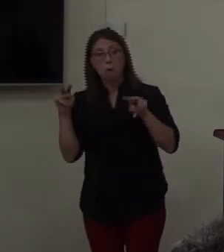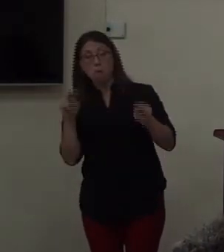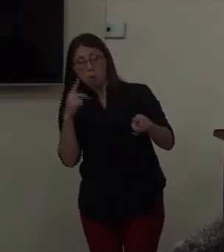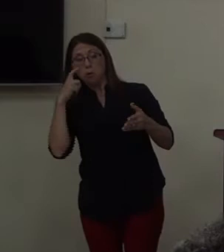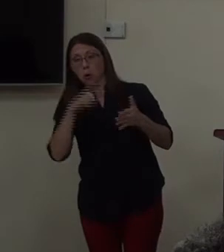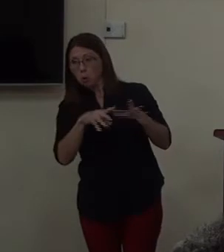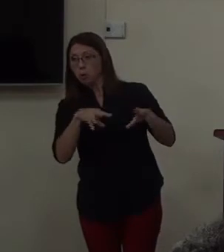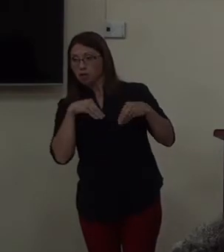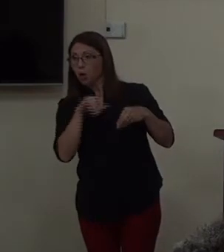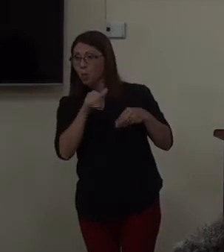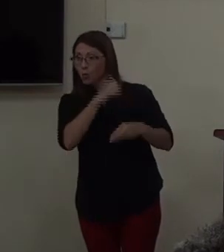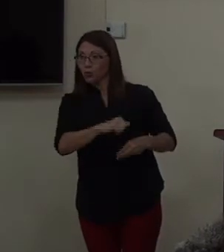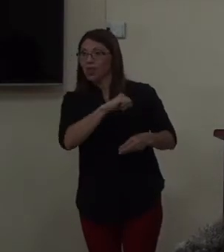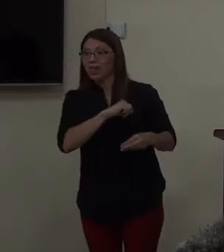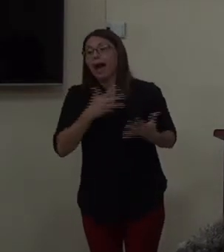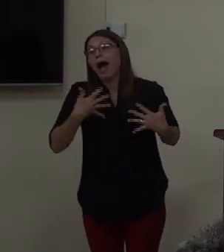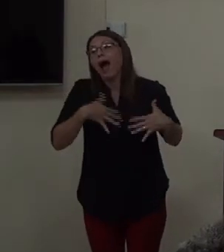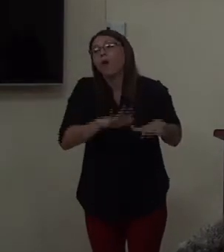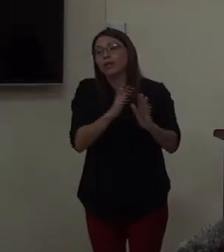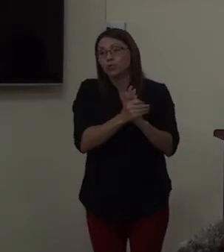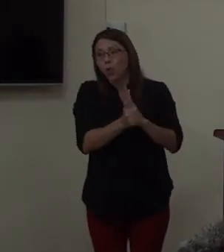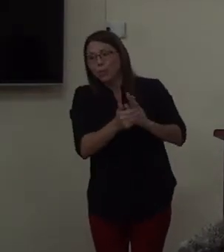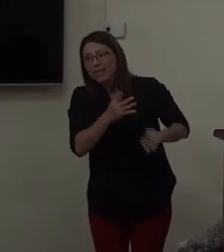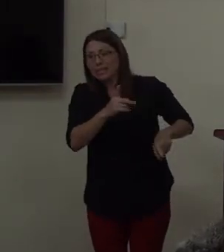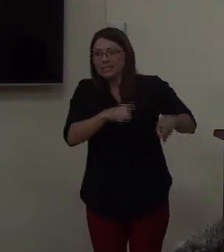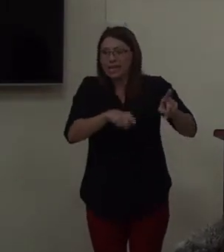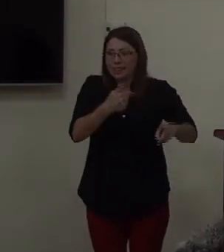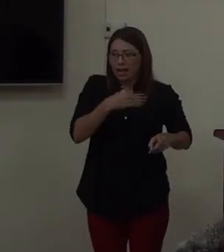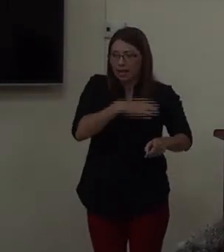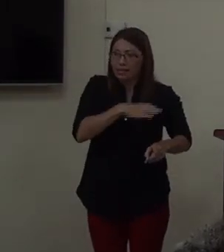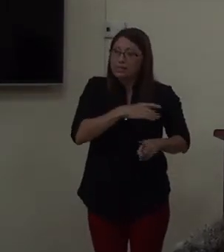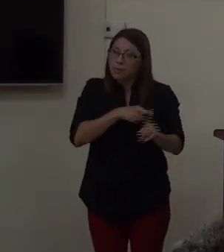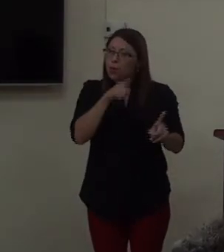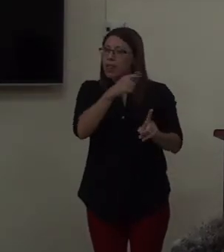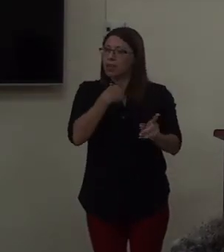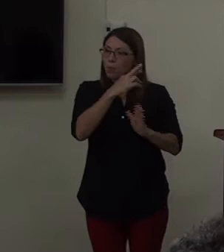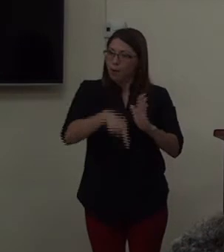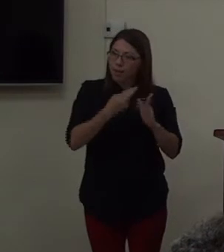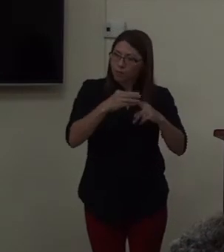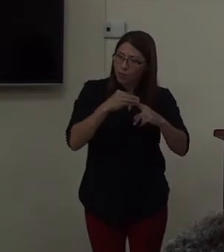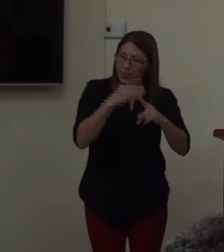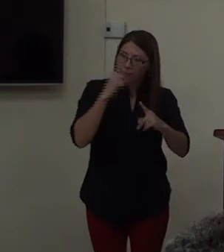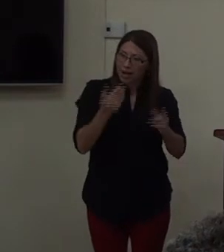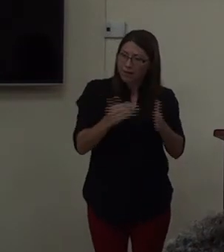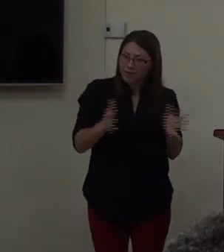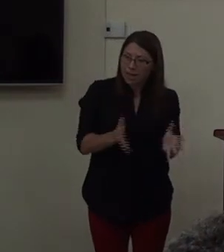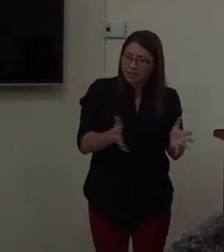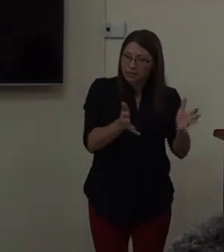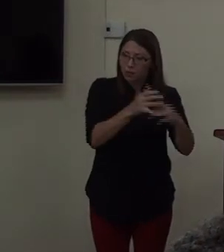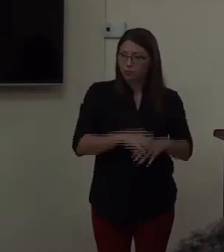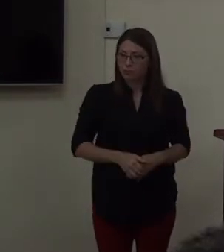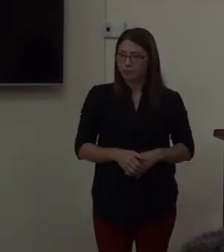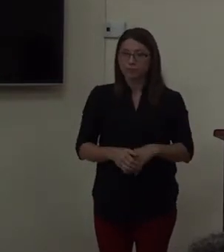lingüística y cultural, aunque su competencia tenga tales y tales características, tiene pues un papel fundamental en la revitalización. Sí, y es que